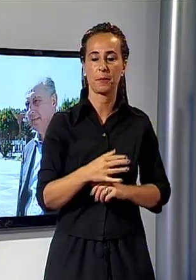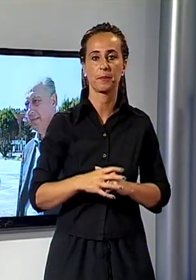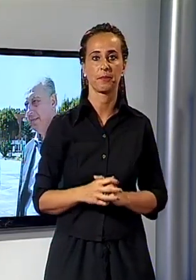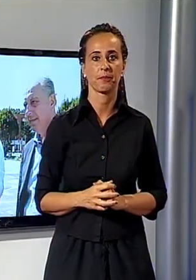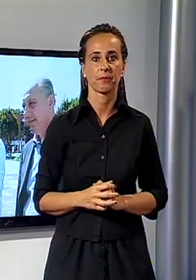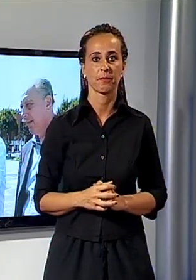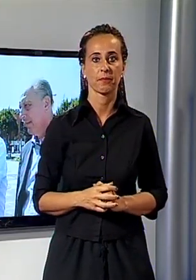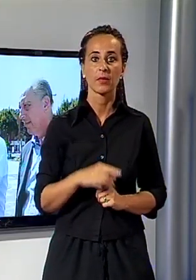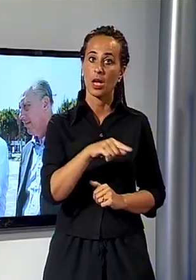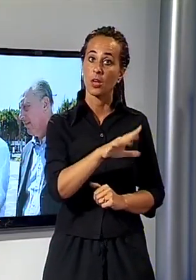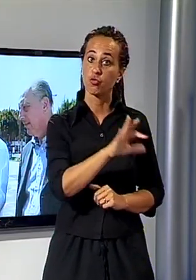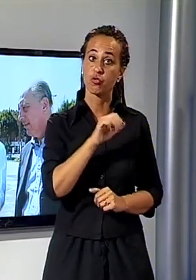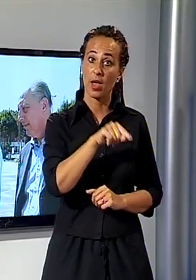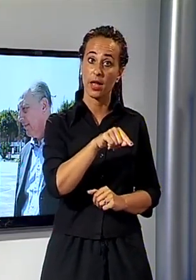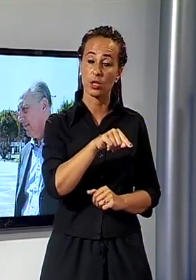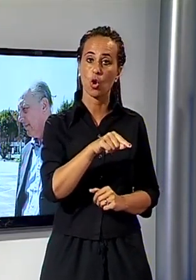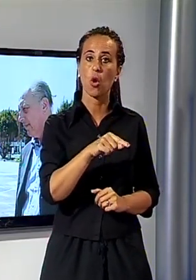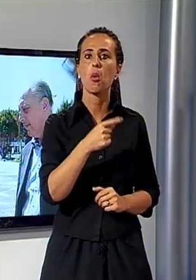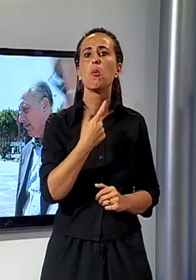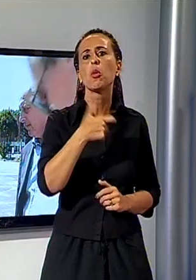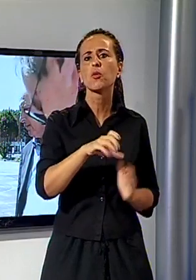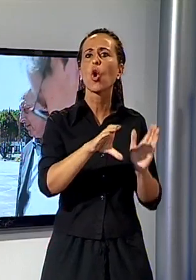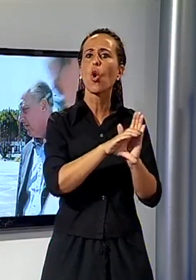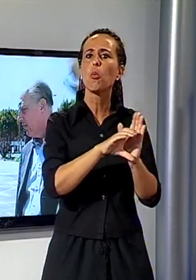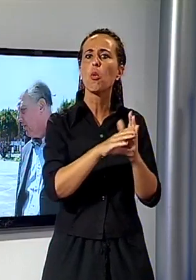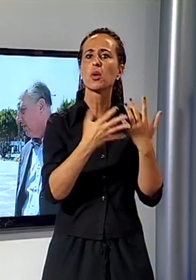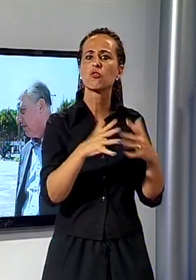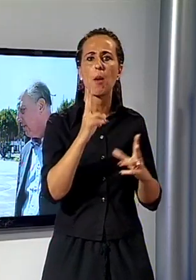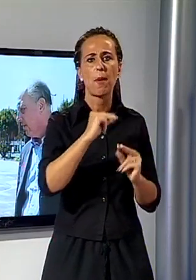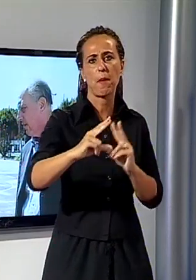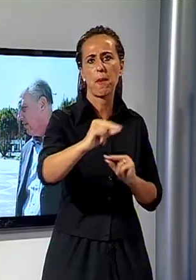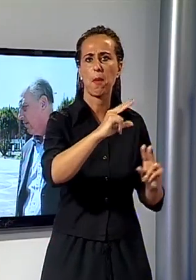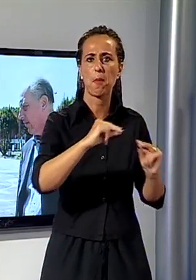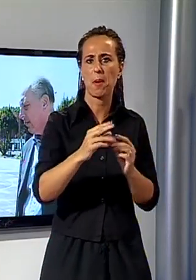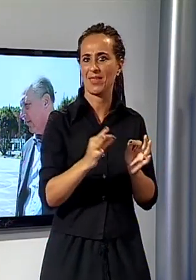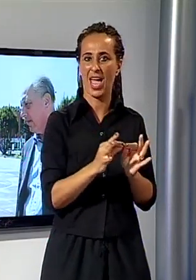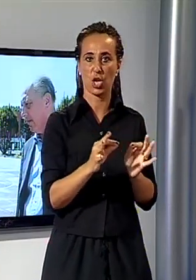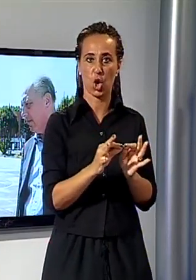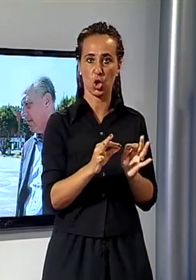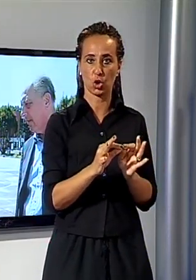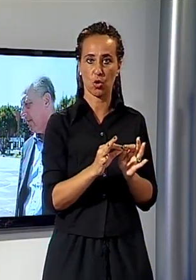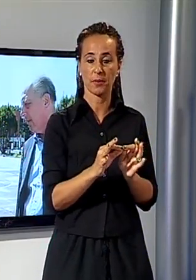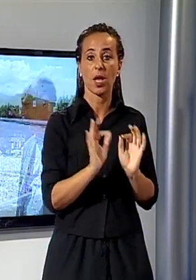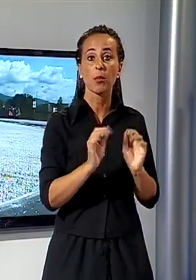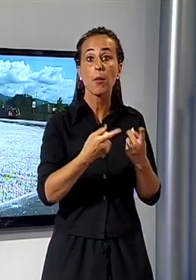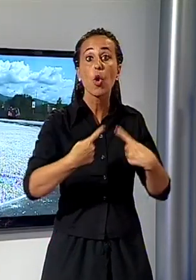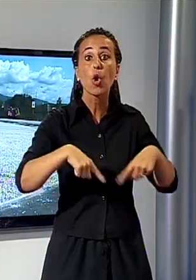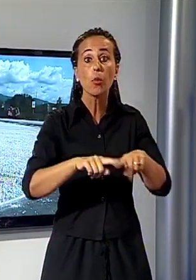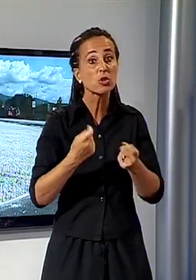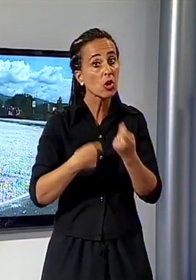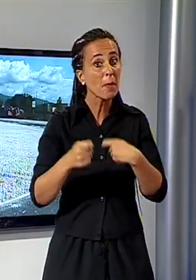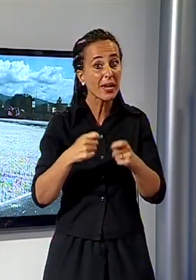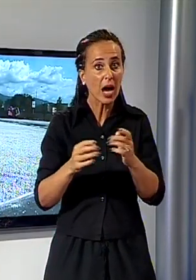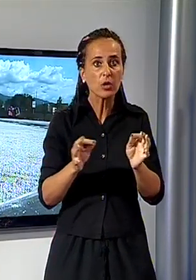operatori sul prossimo trasferimento del mercato nel rinnovato spazio di Piazzale Don Baroni, alle Tagliate. In centro